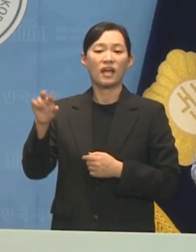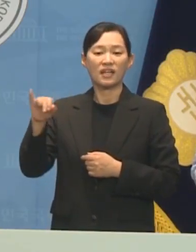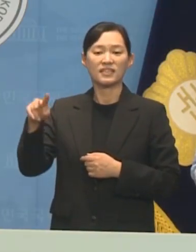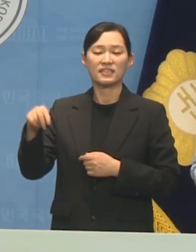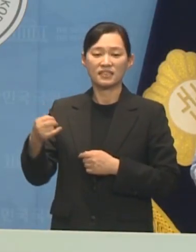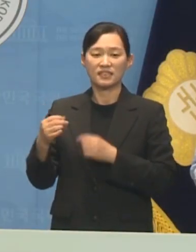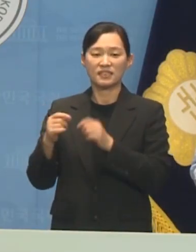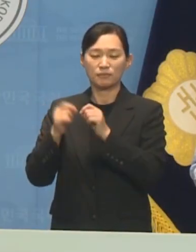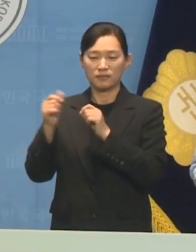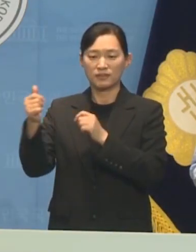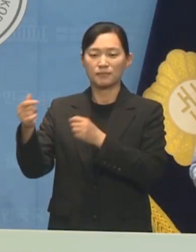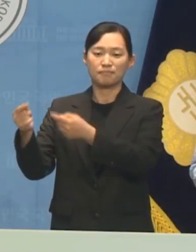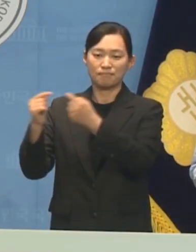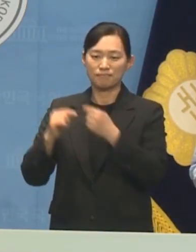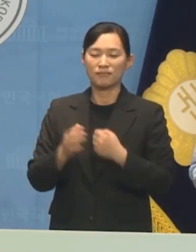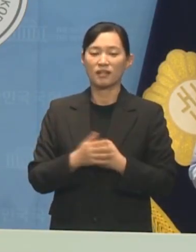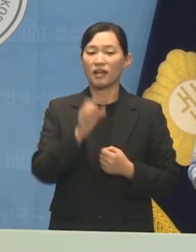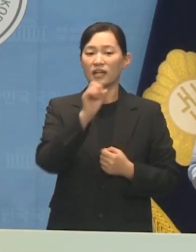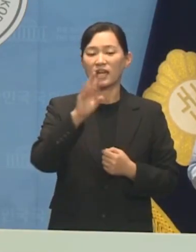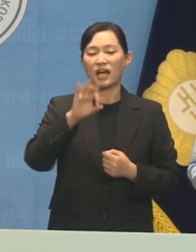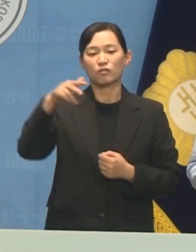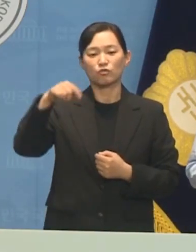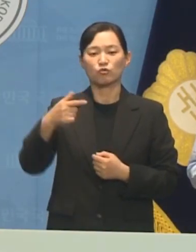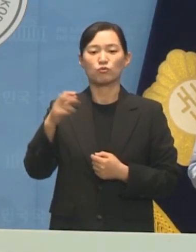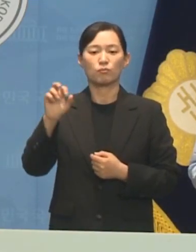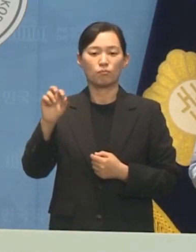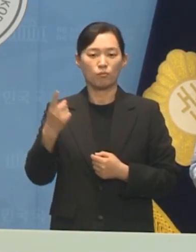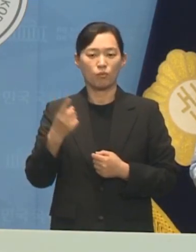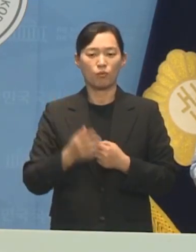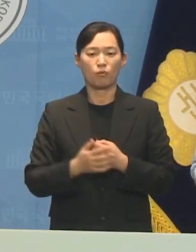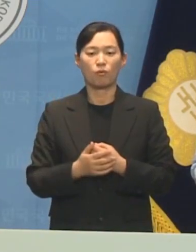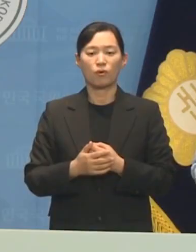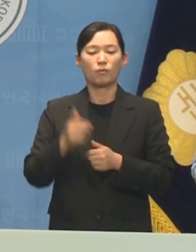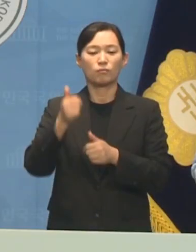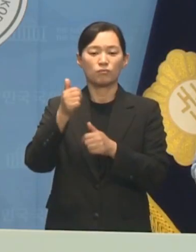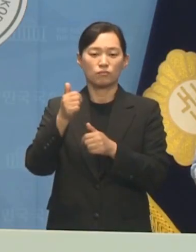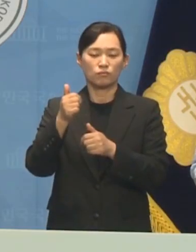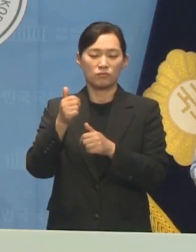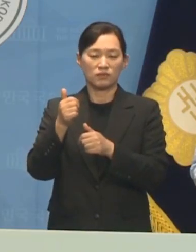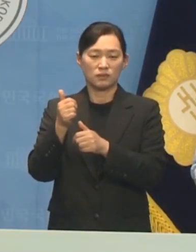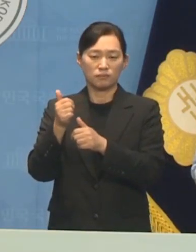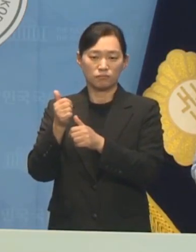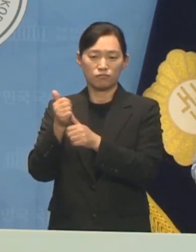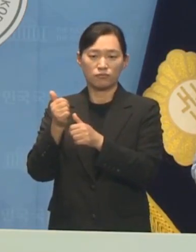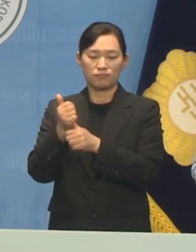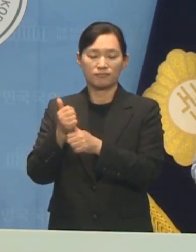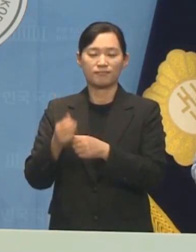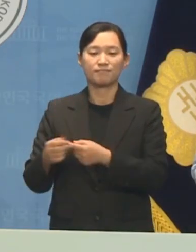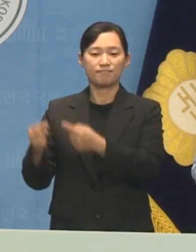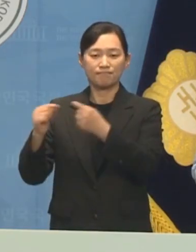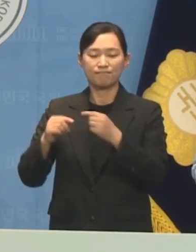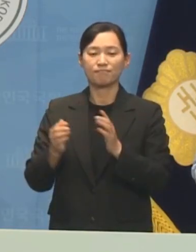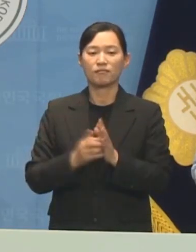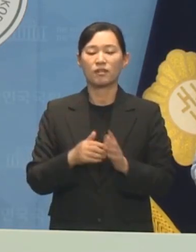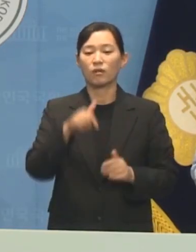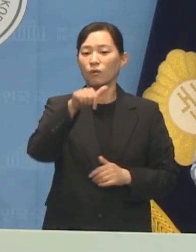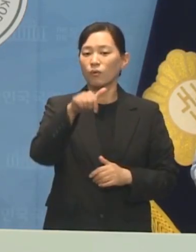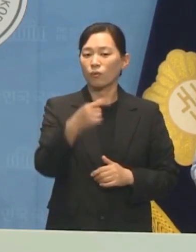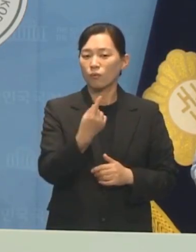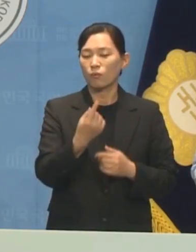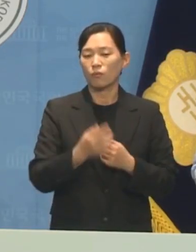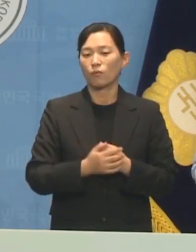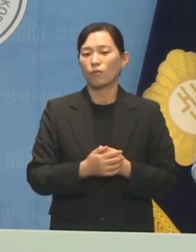참석하셨습니다. 양준모 청혼아이스 지부 수석 부지부장님 참석하셨습니다. 고명현 청혼아이스